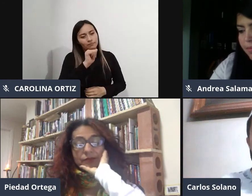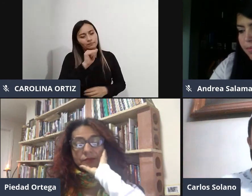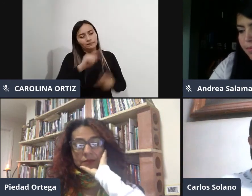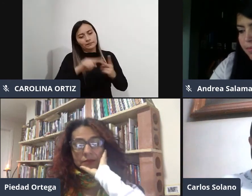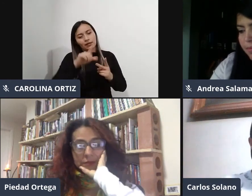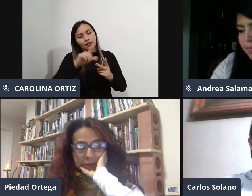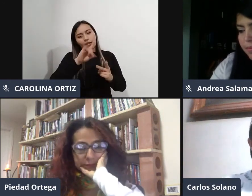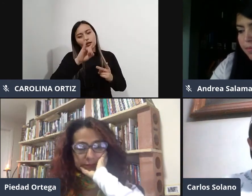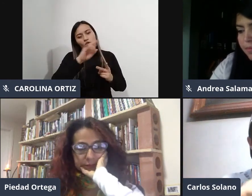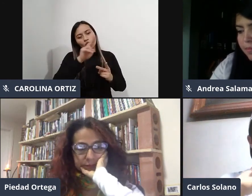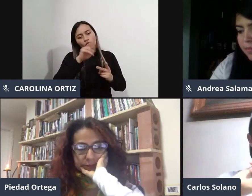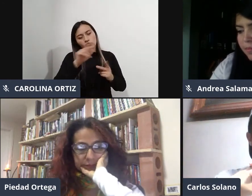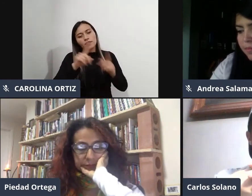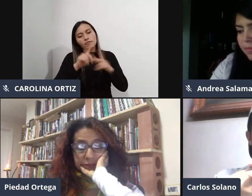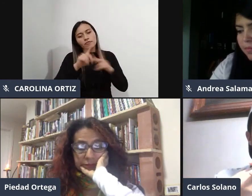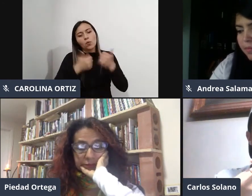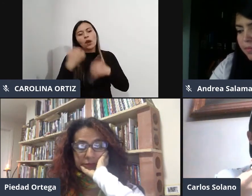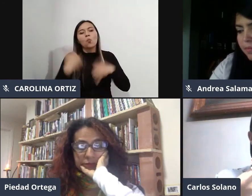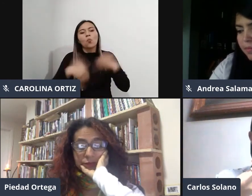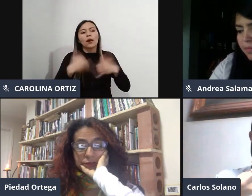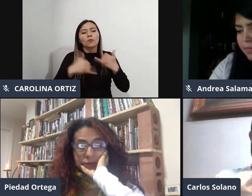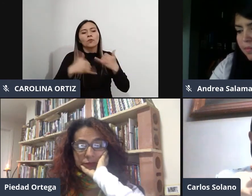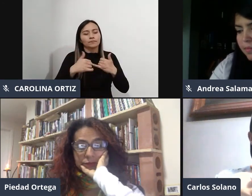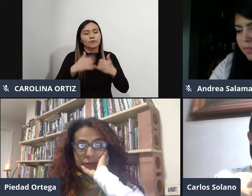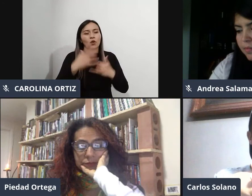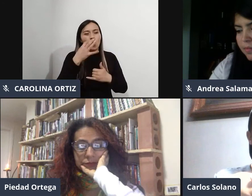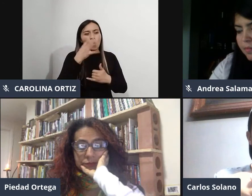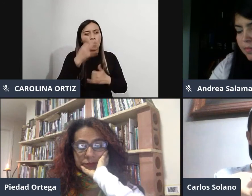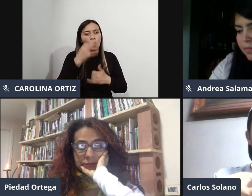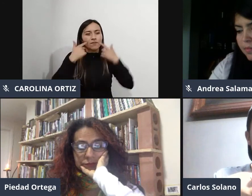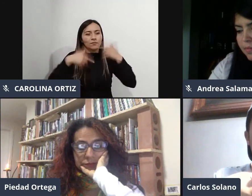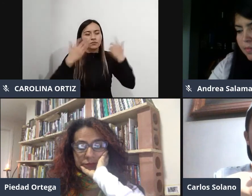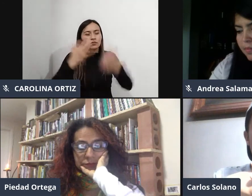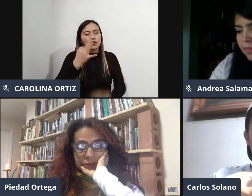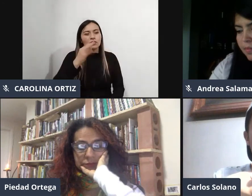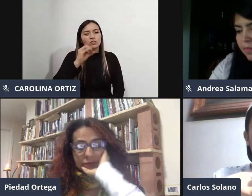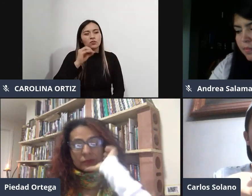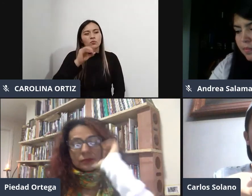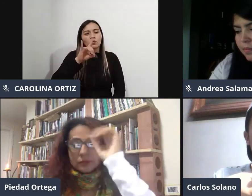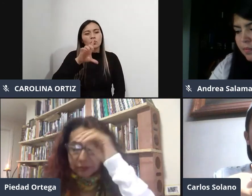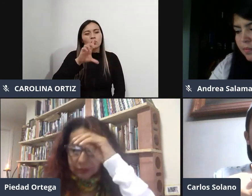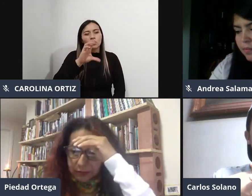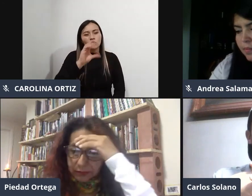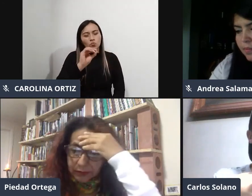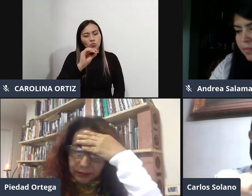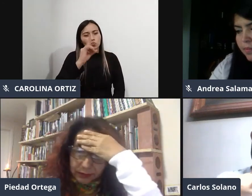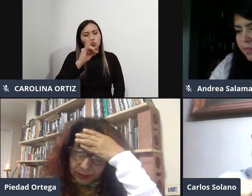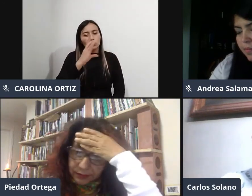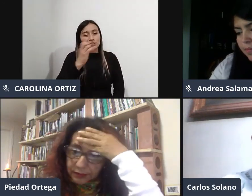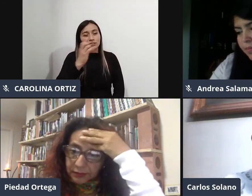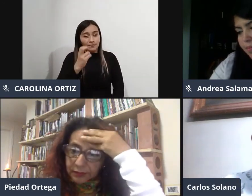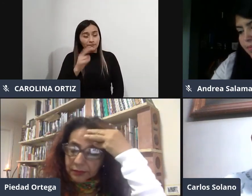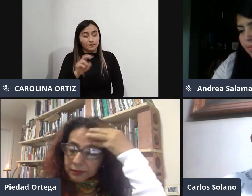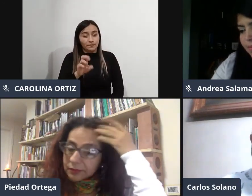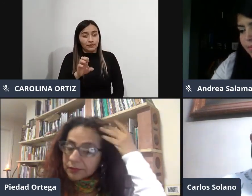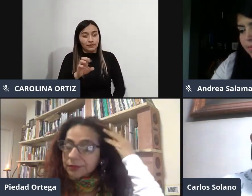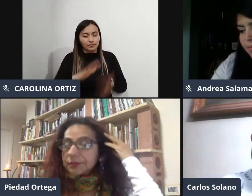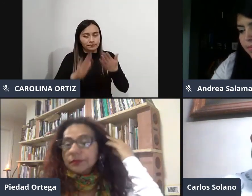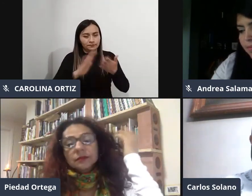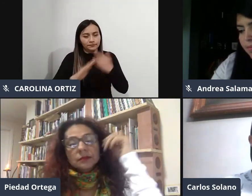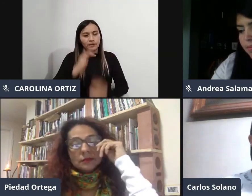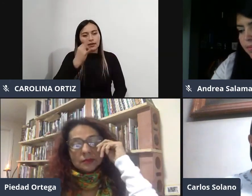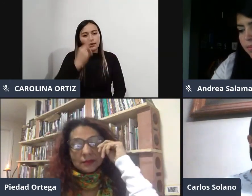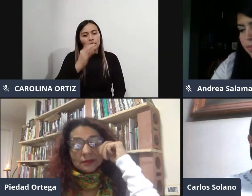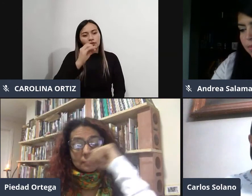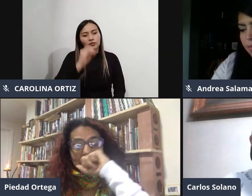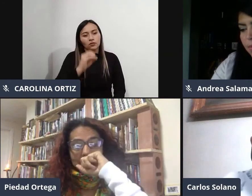nombra Francesco Tonucci, lo dice así en una frase: todos los aprendizajes más importantes de la vida se hacen jugando. Entonces el juego